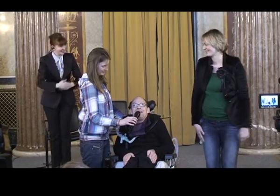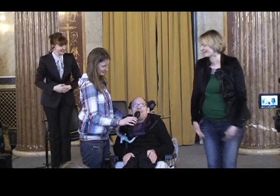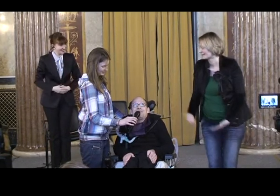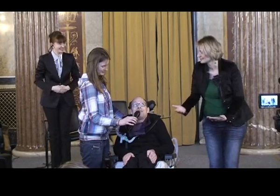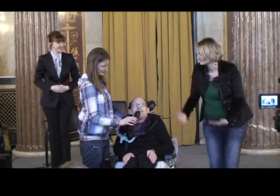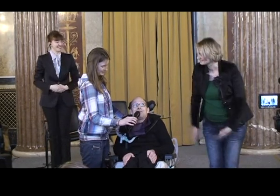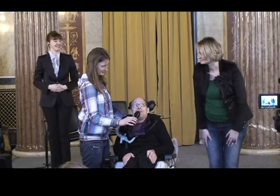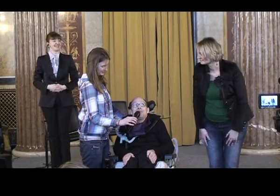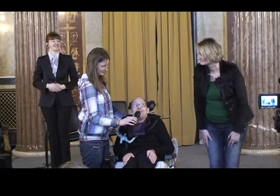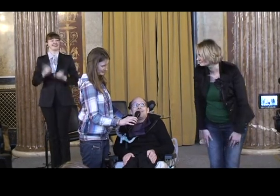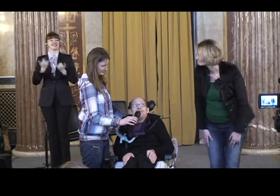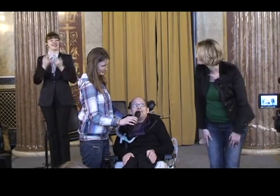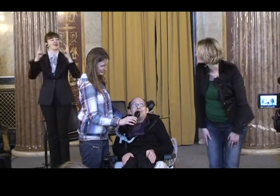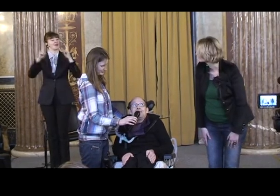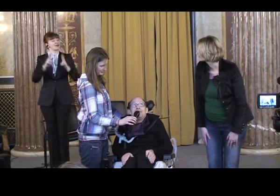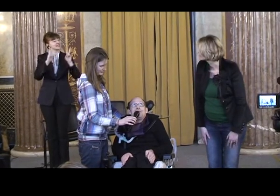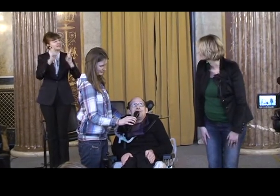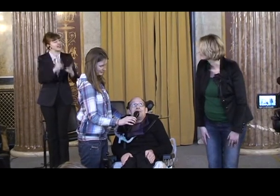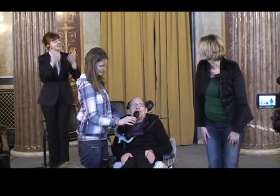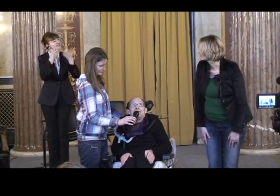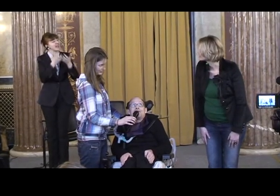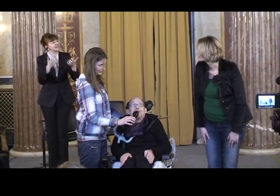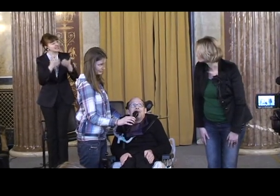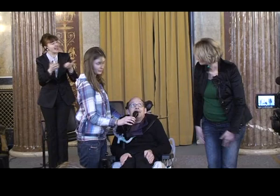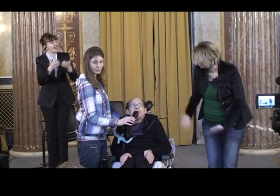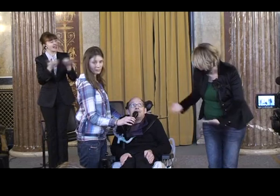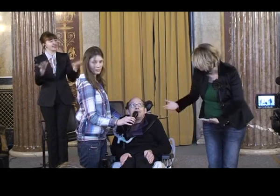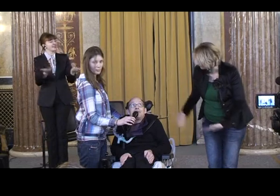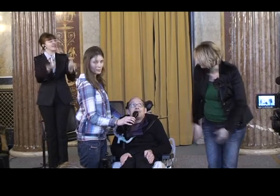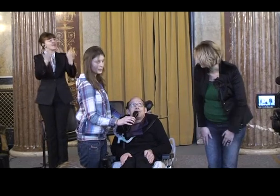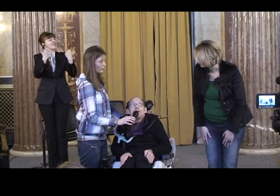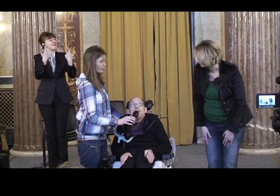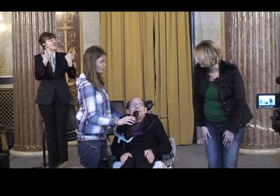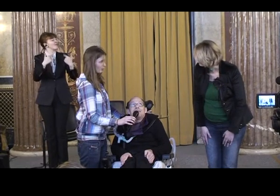Genau. Vielleicht kannst du kurz erzählen, wie wir es wieder zu Stadtdenken gekommen sind.